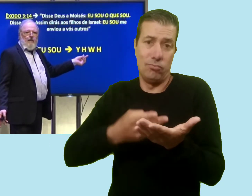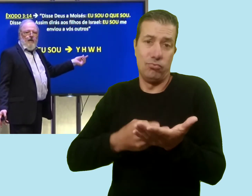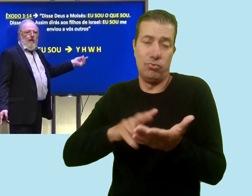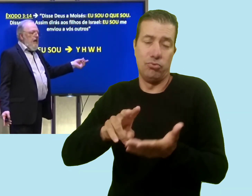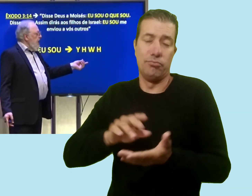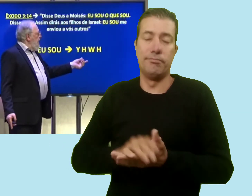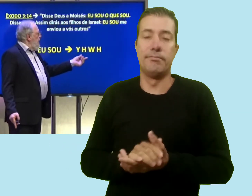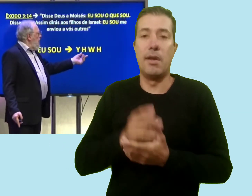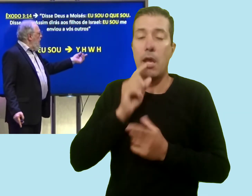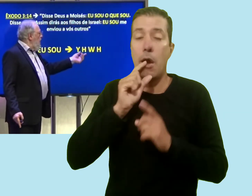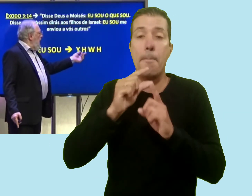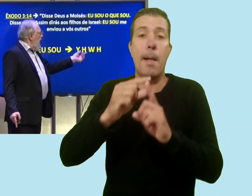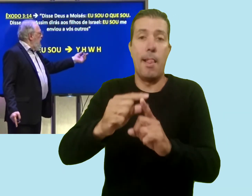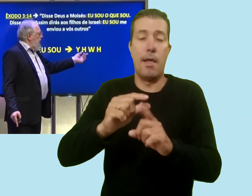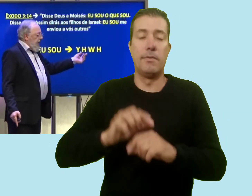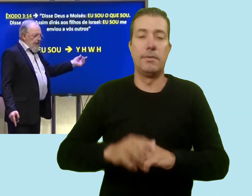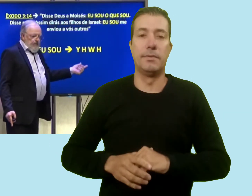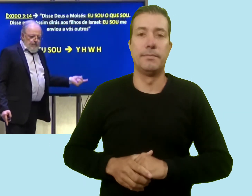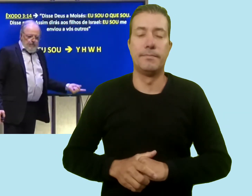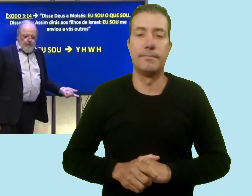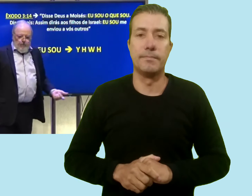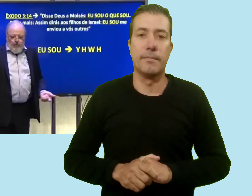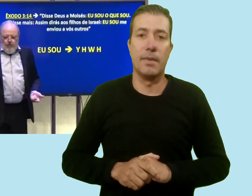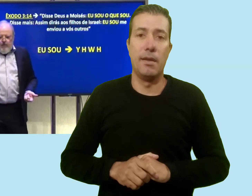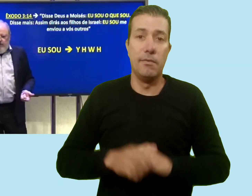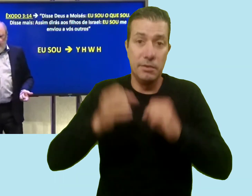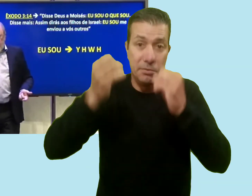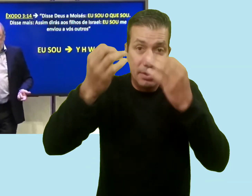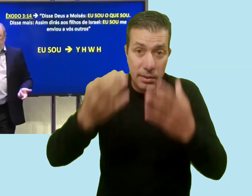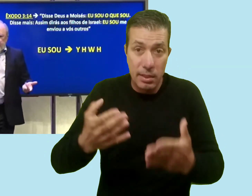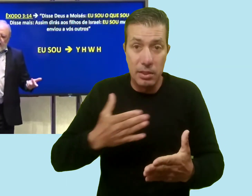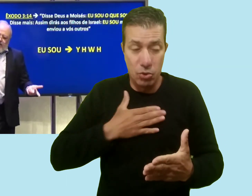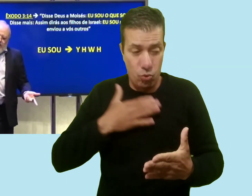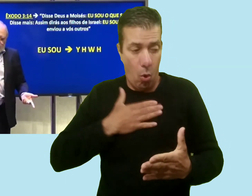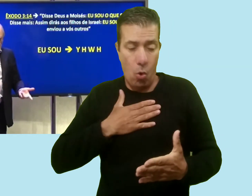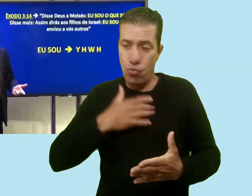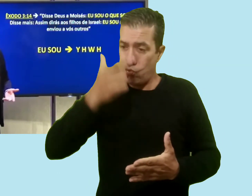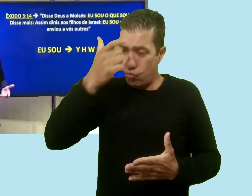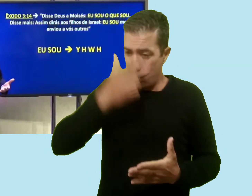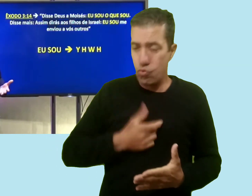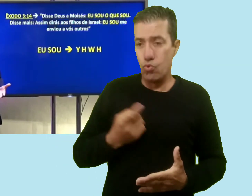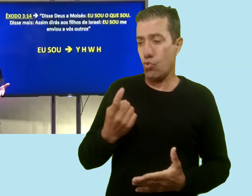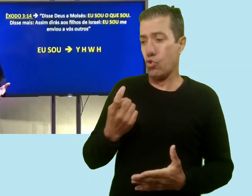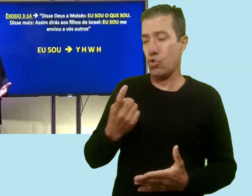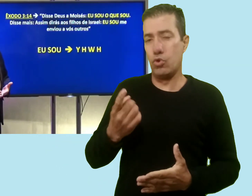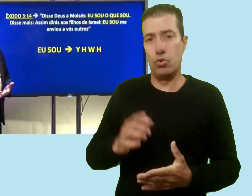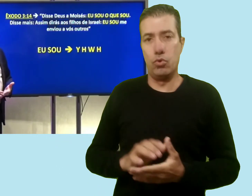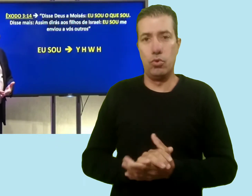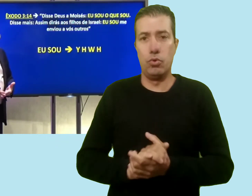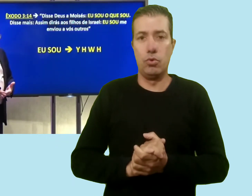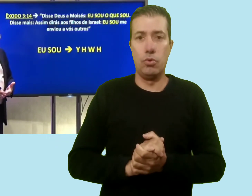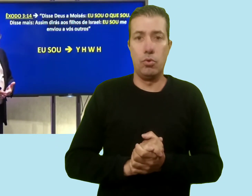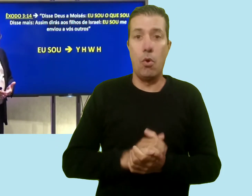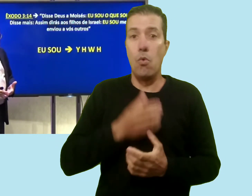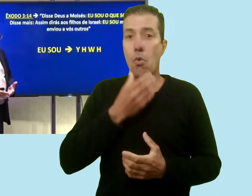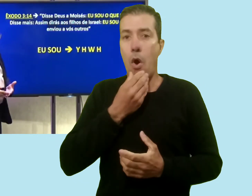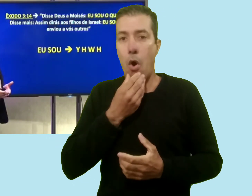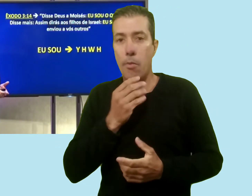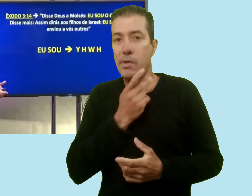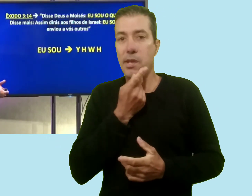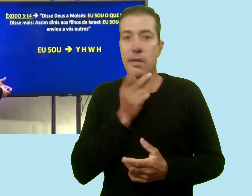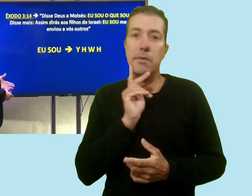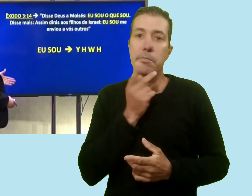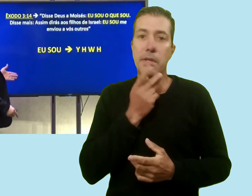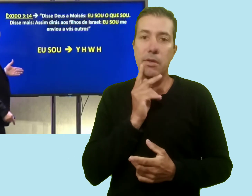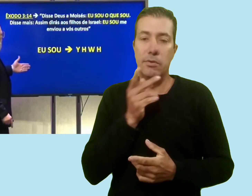Tá? Isso aqui é uma palavra que aqui está dizendo eu sou o que sou, mas que na realidade